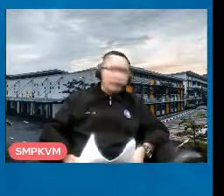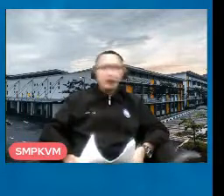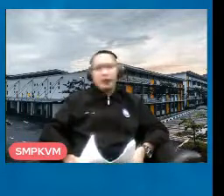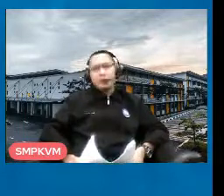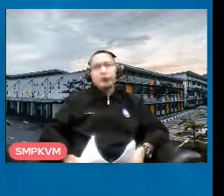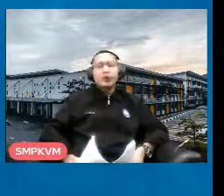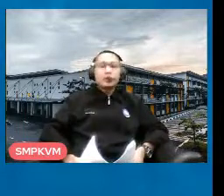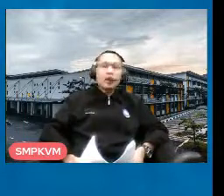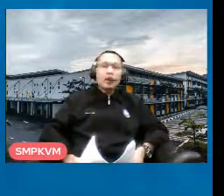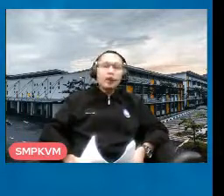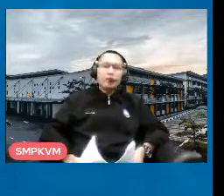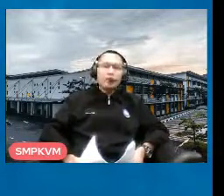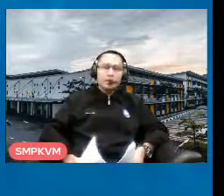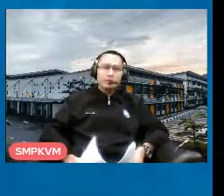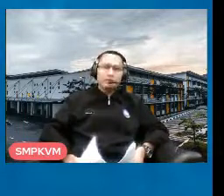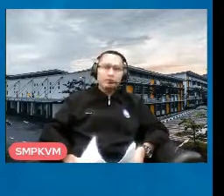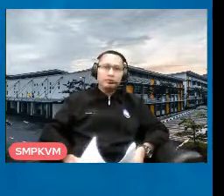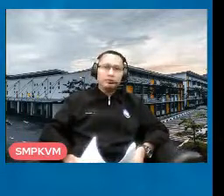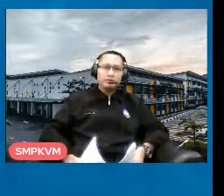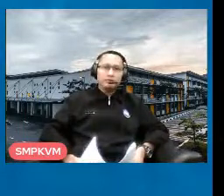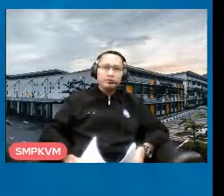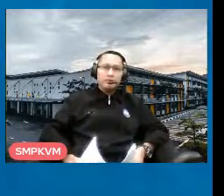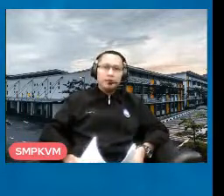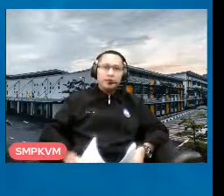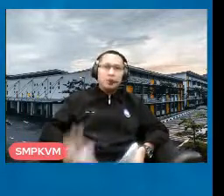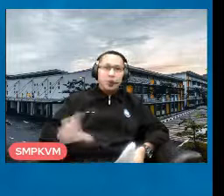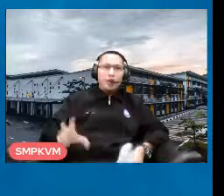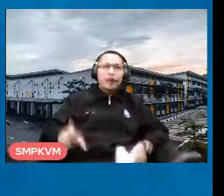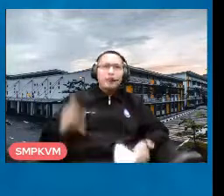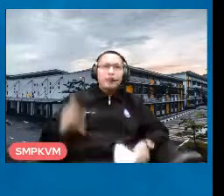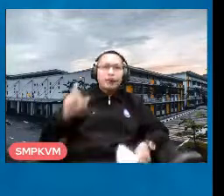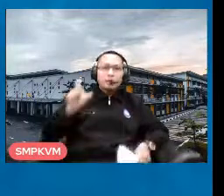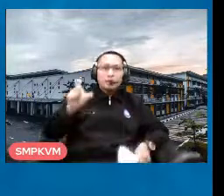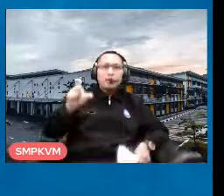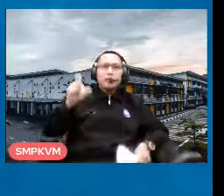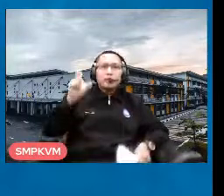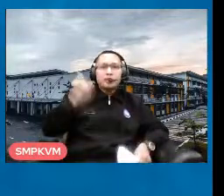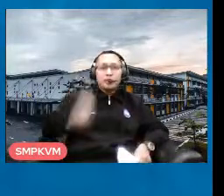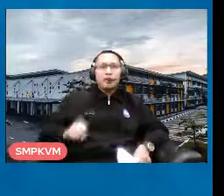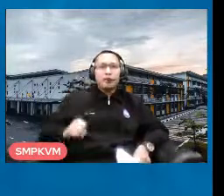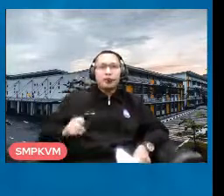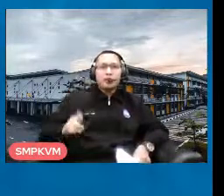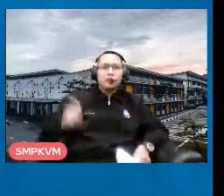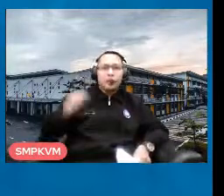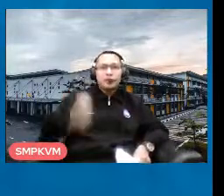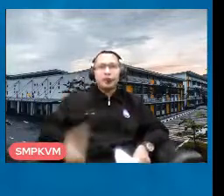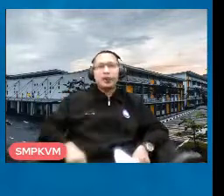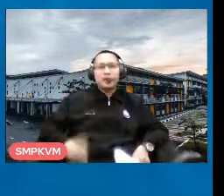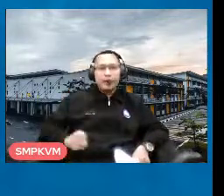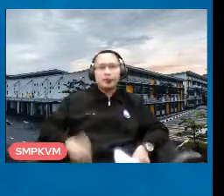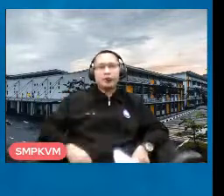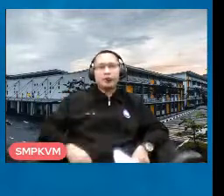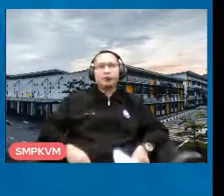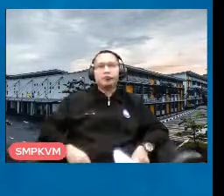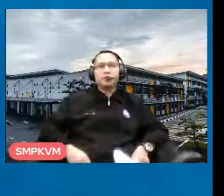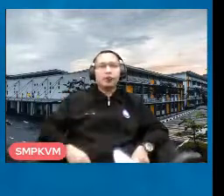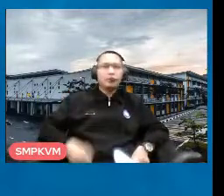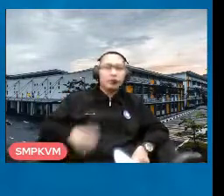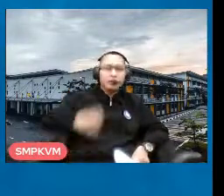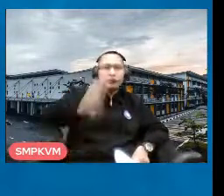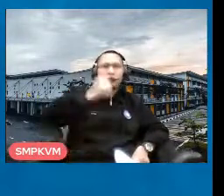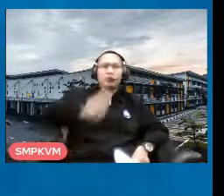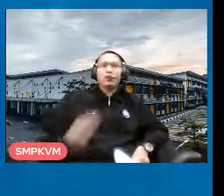kawan baik kering apa tak boleh kecuali ada Maksude tuh yang Ceko benarkan ya sekolah benarkan ada